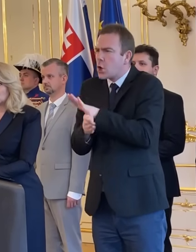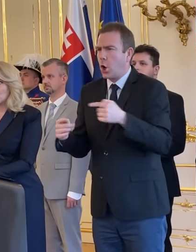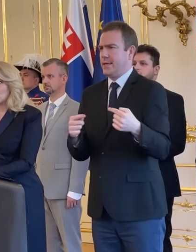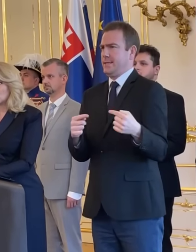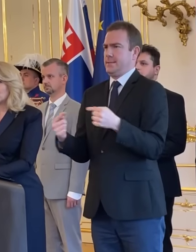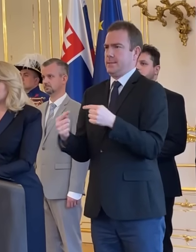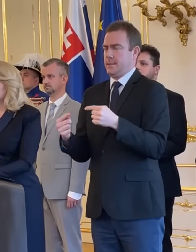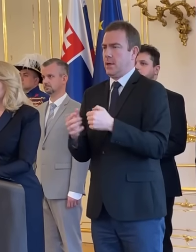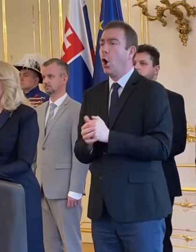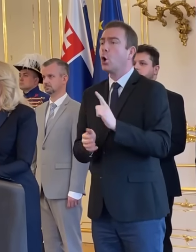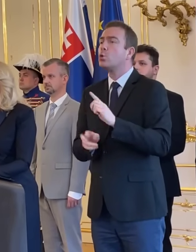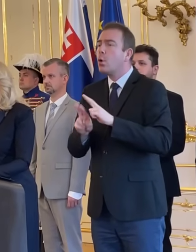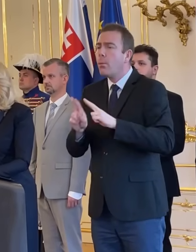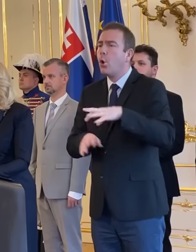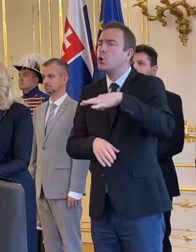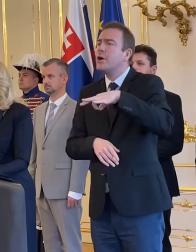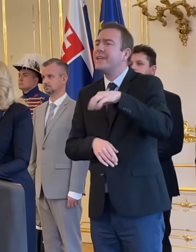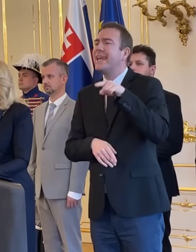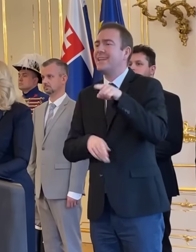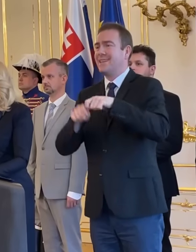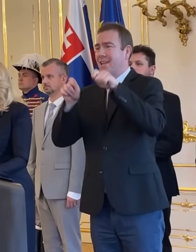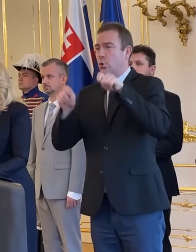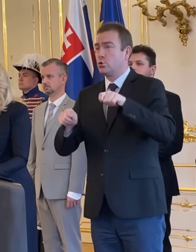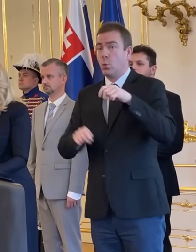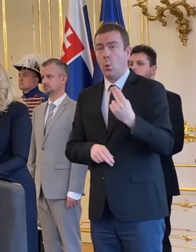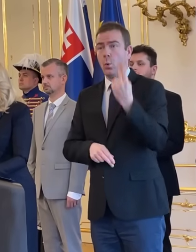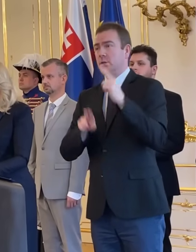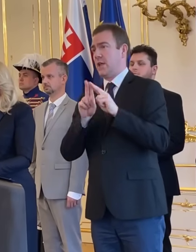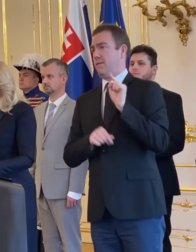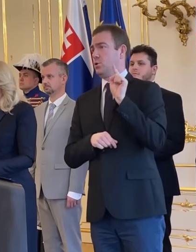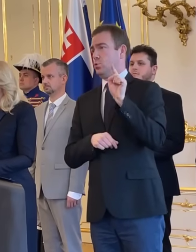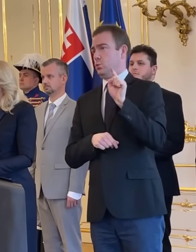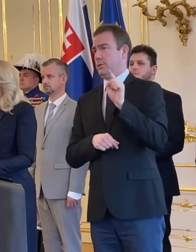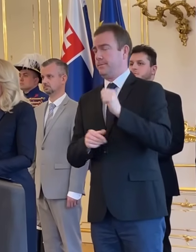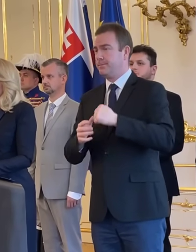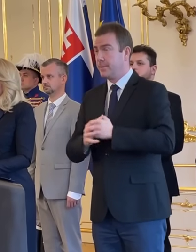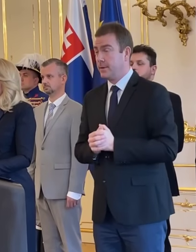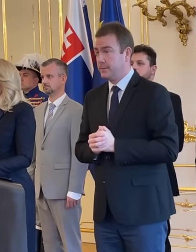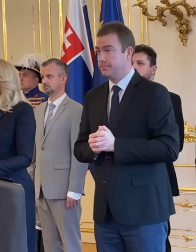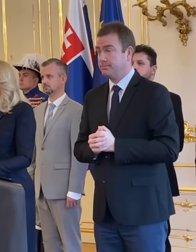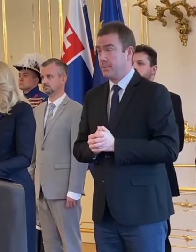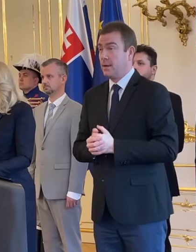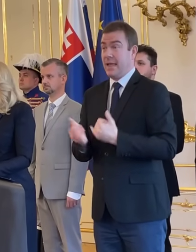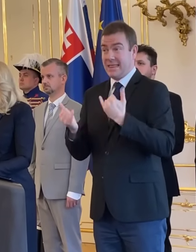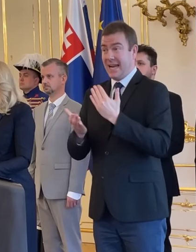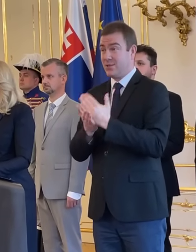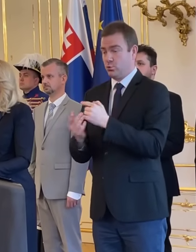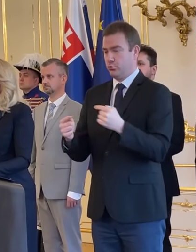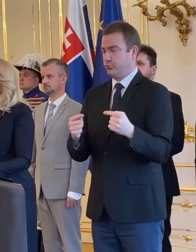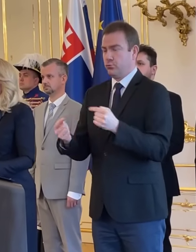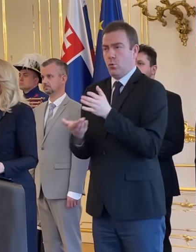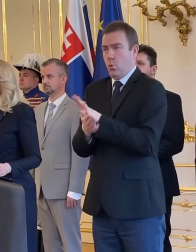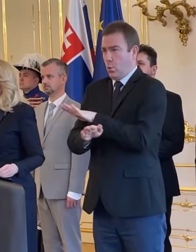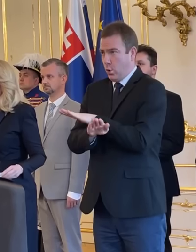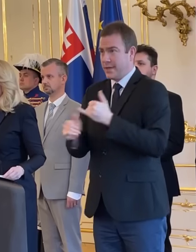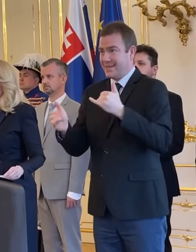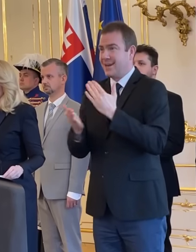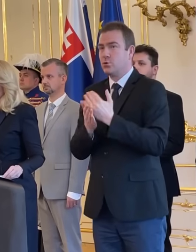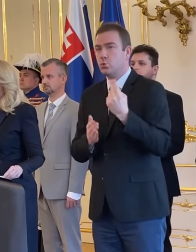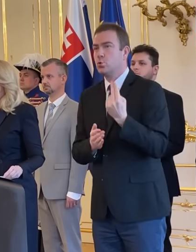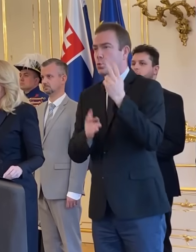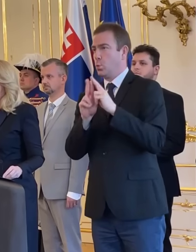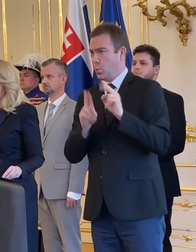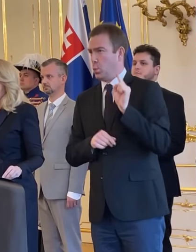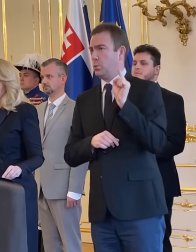jediný, kto o tom môže kvalifikovane rozhodnúť, je Ústavný súd. Prestaňme sa teda už dohadovať a nechajme prehovoriť